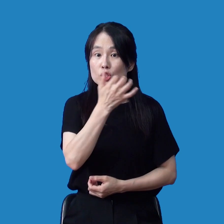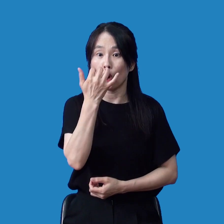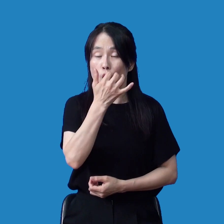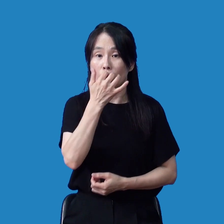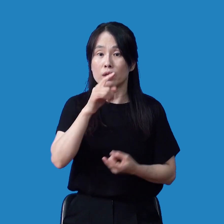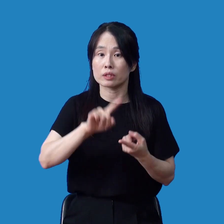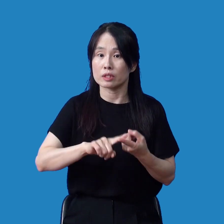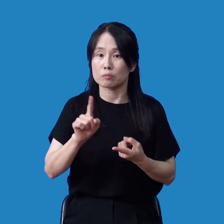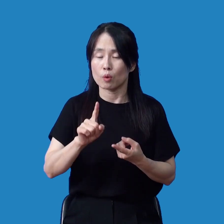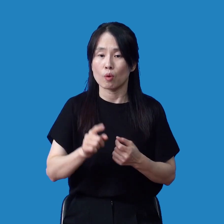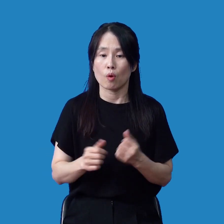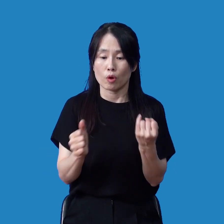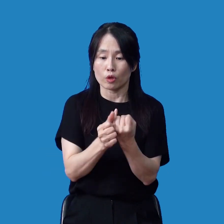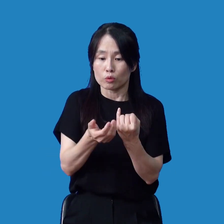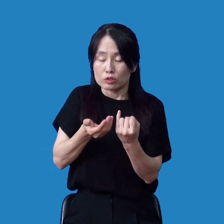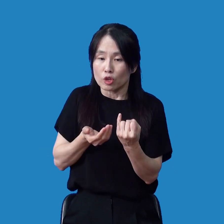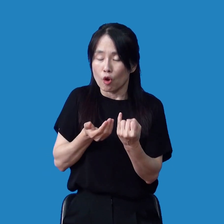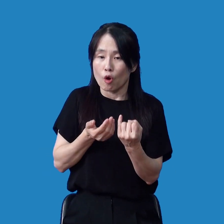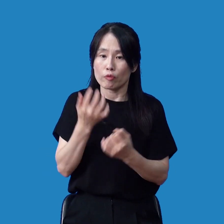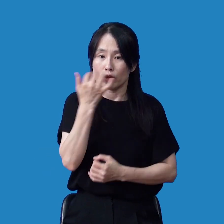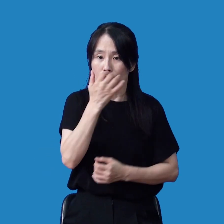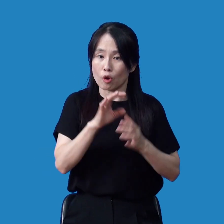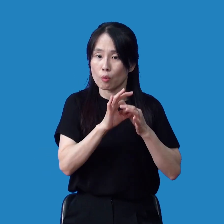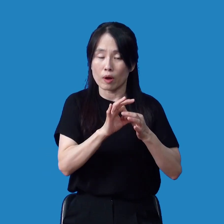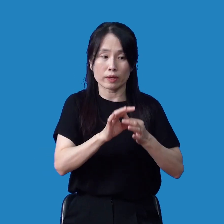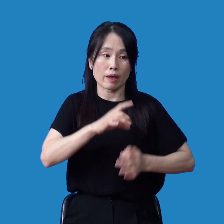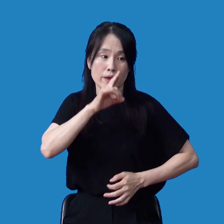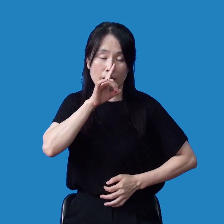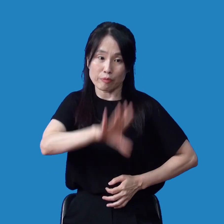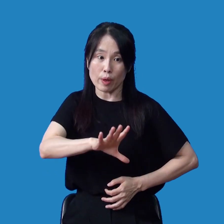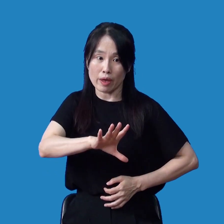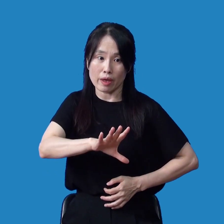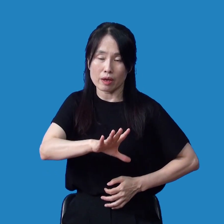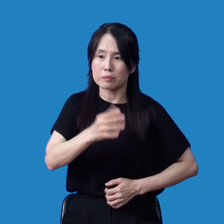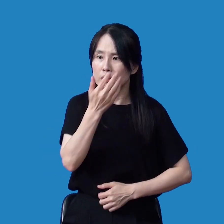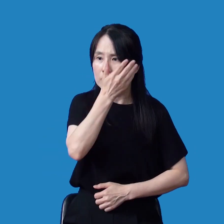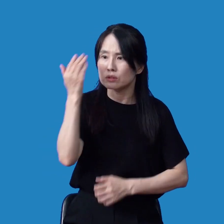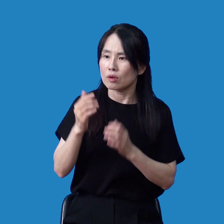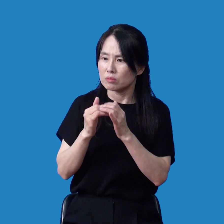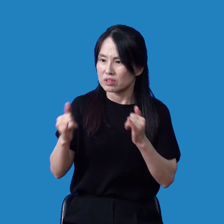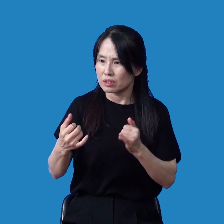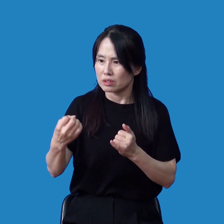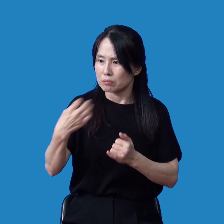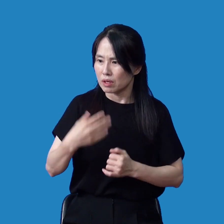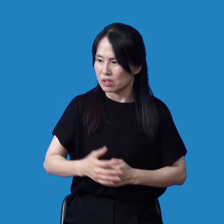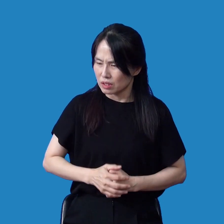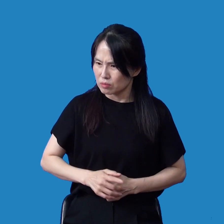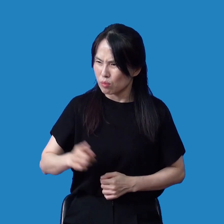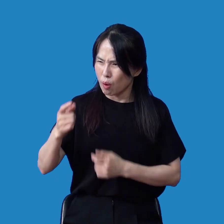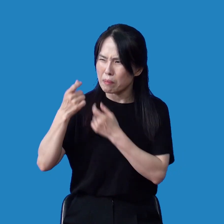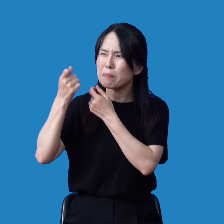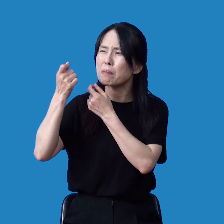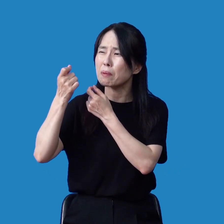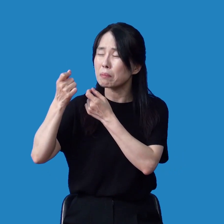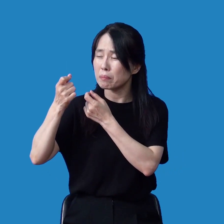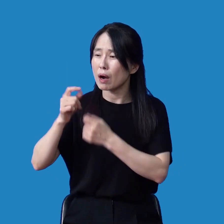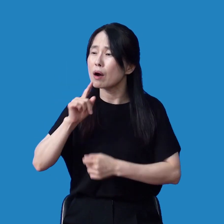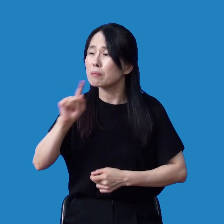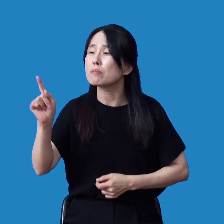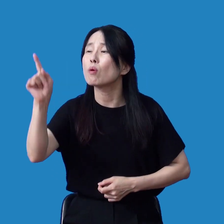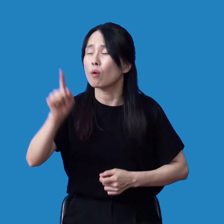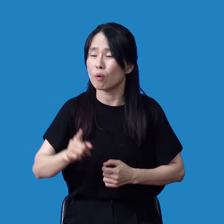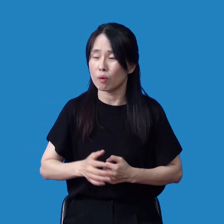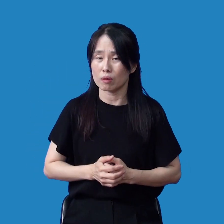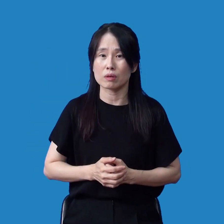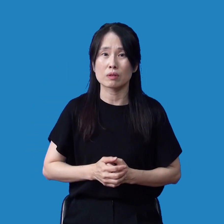보십시오. 혼전 성관계는 안 된다 하면 요즘 젊은이들은 무슨 꼰대 같은 소리를 하시냐고 아마 그럴지도